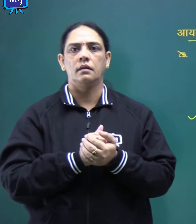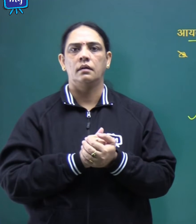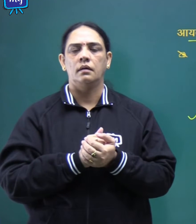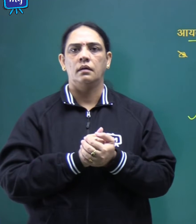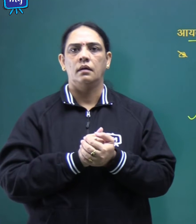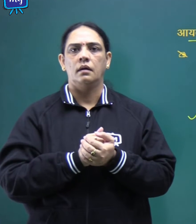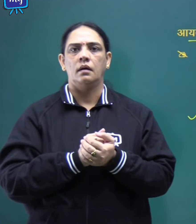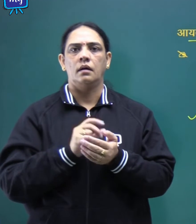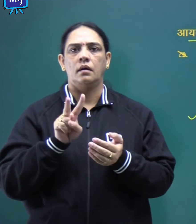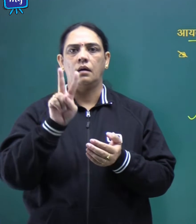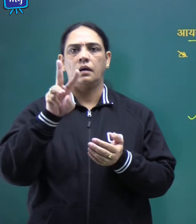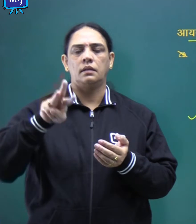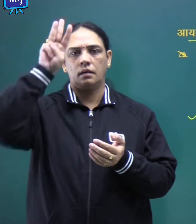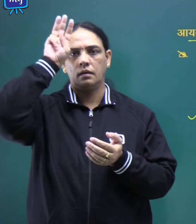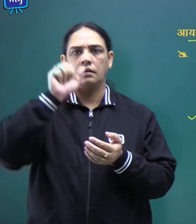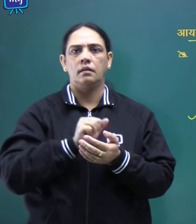आयतन